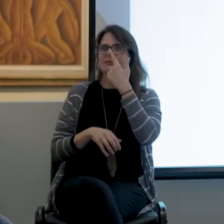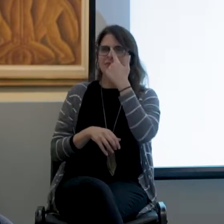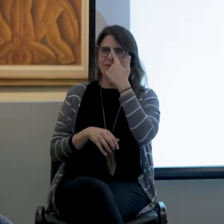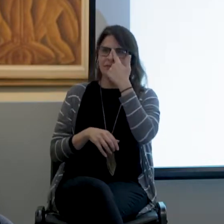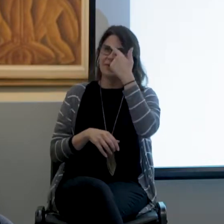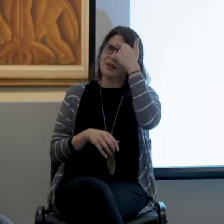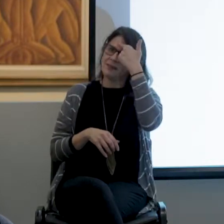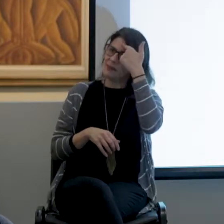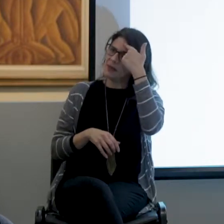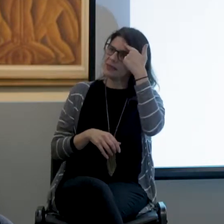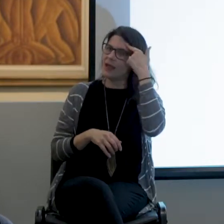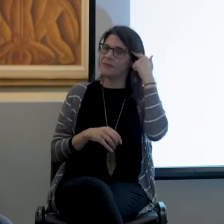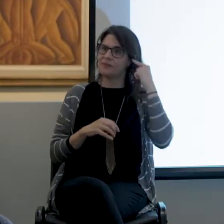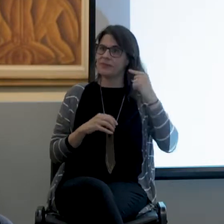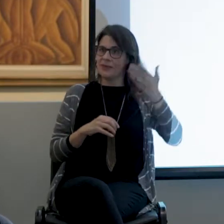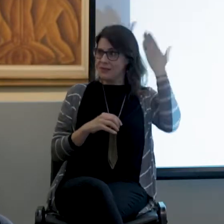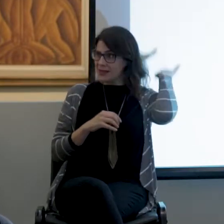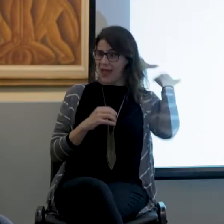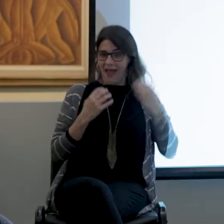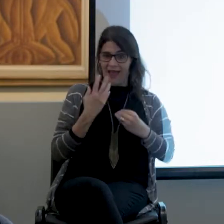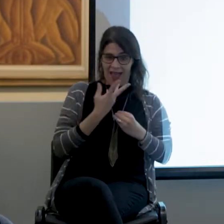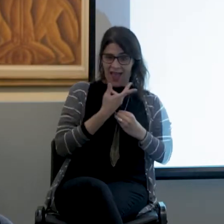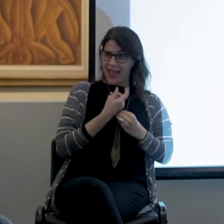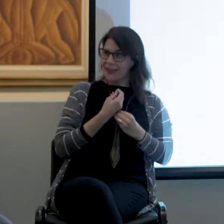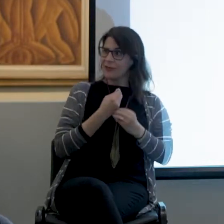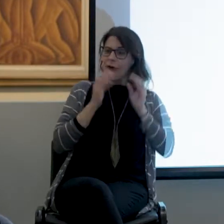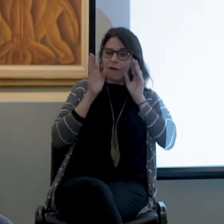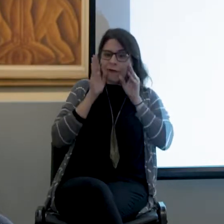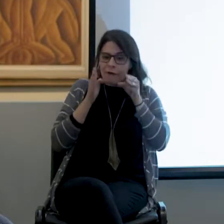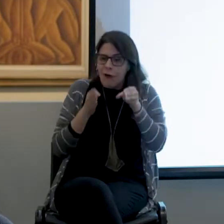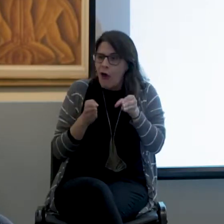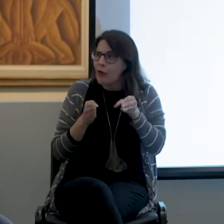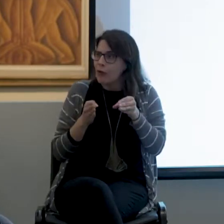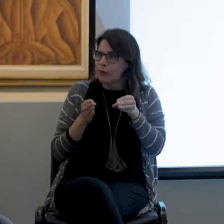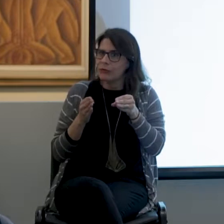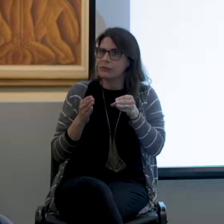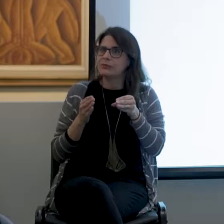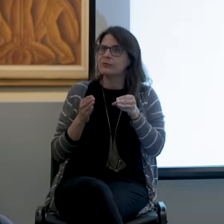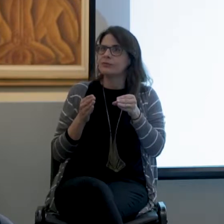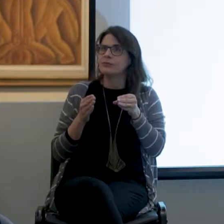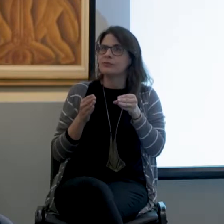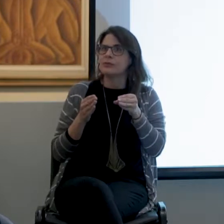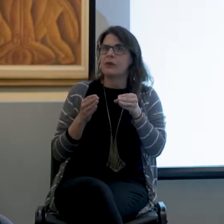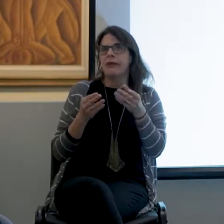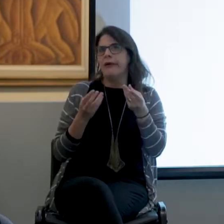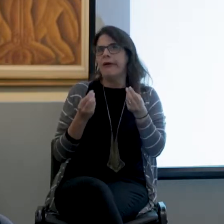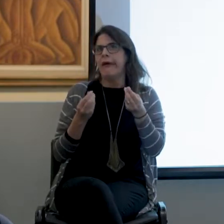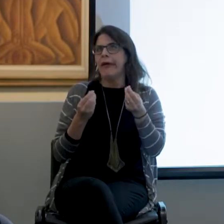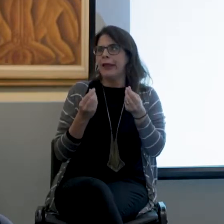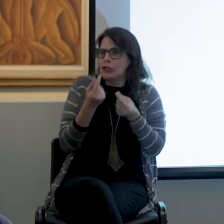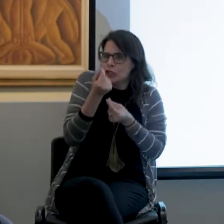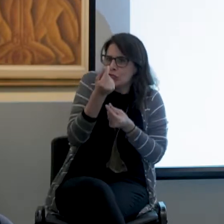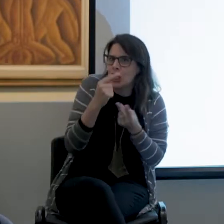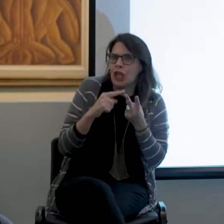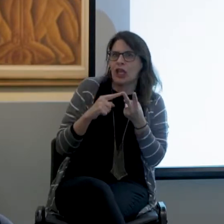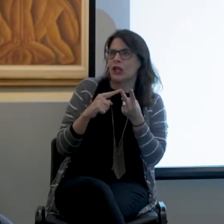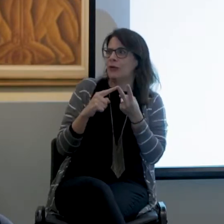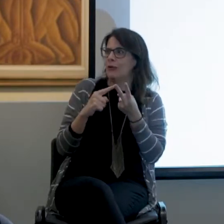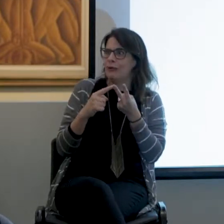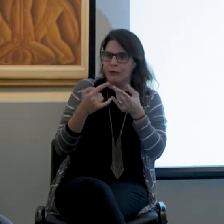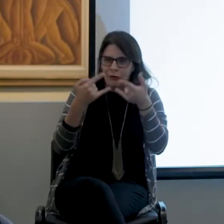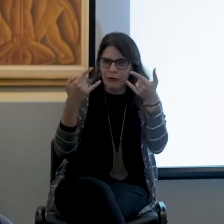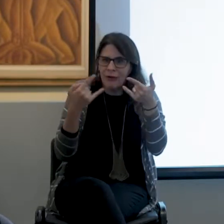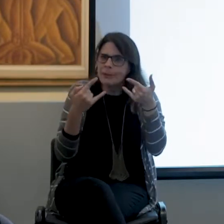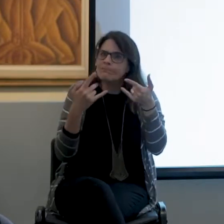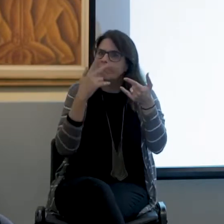se centrava no mundo material, carnal, era uma diminuição, era um rebaixamento. O